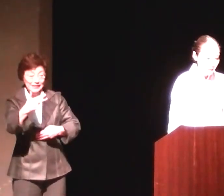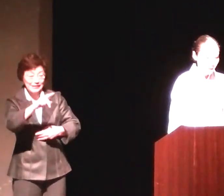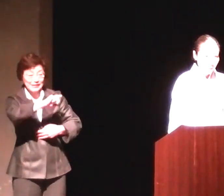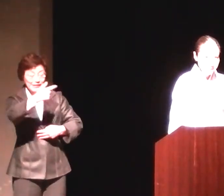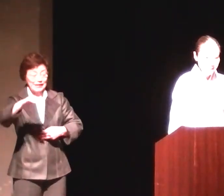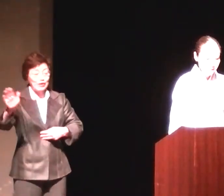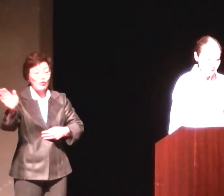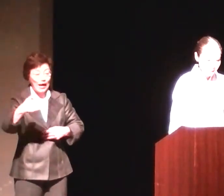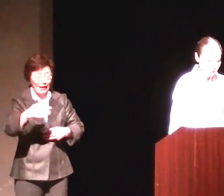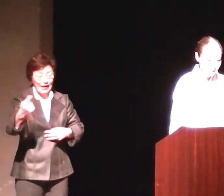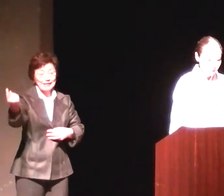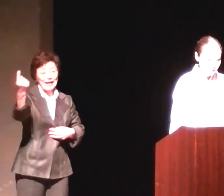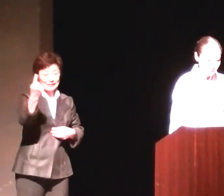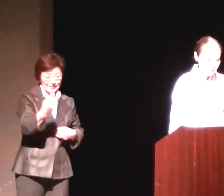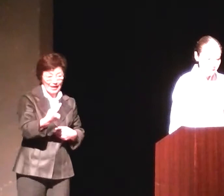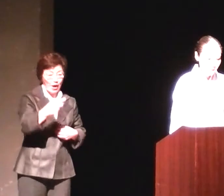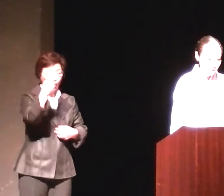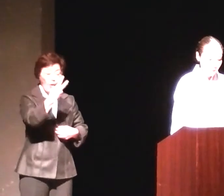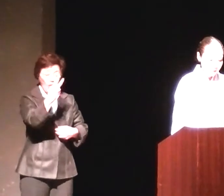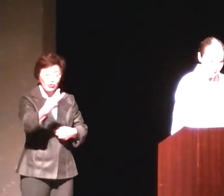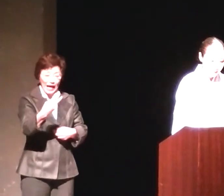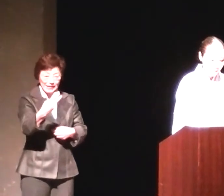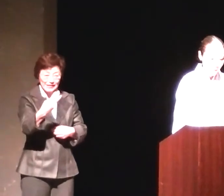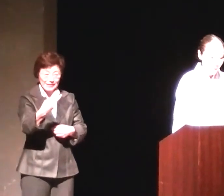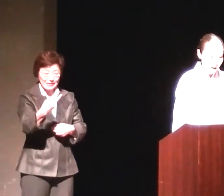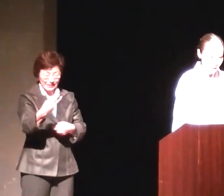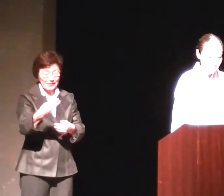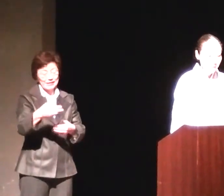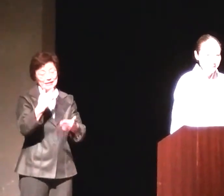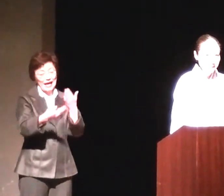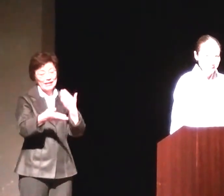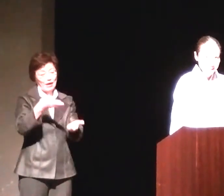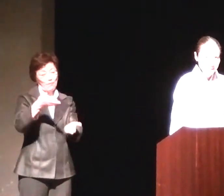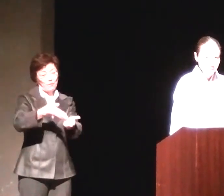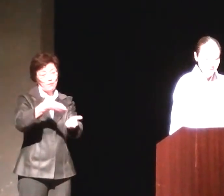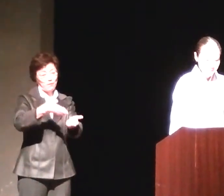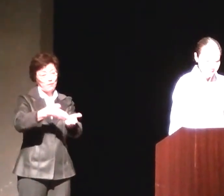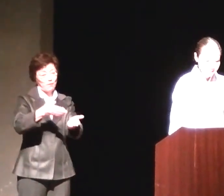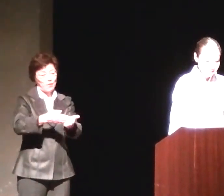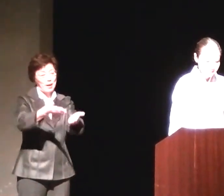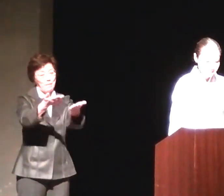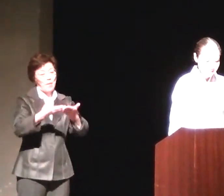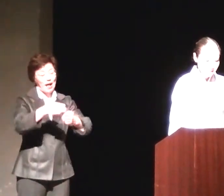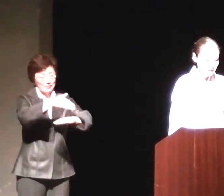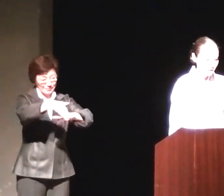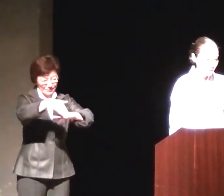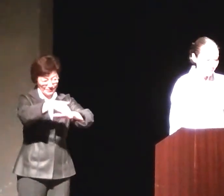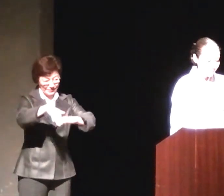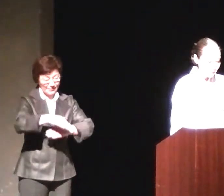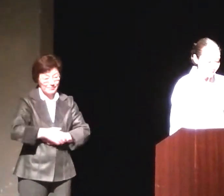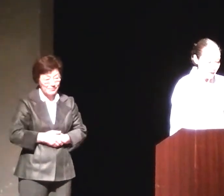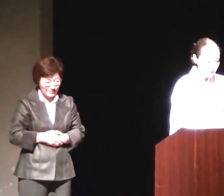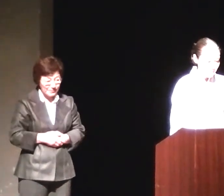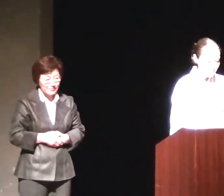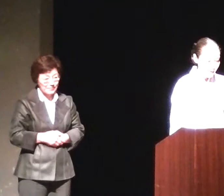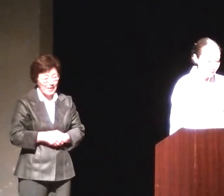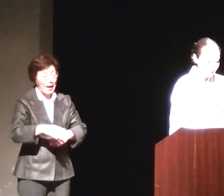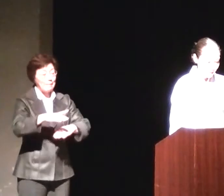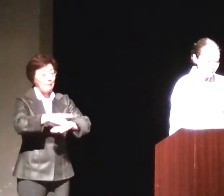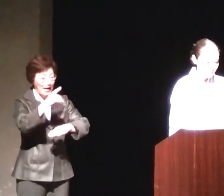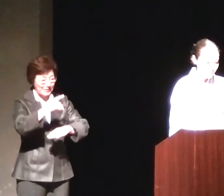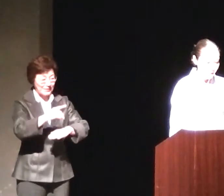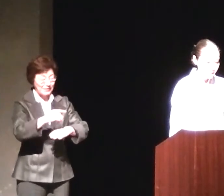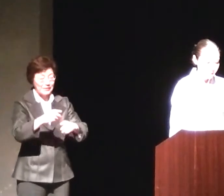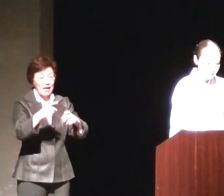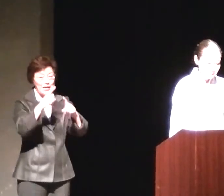きましたお二人の方にそれぞれの体験を発表していただきたいと思います。まずは宮城